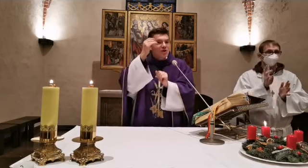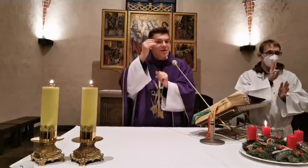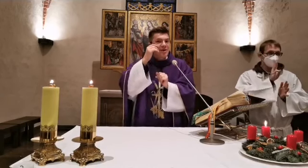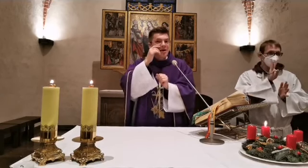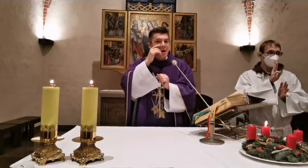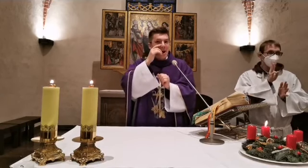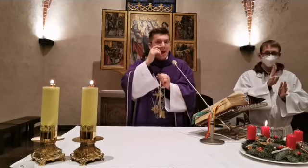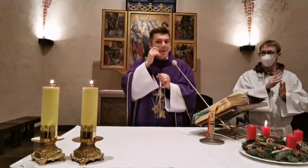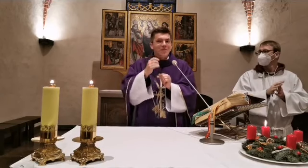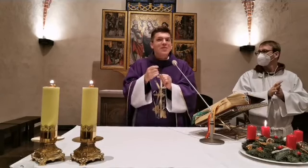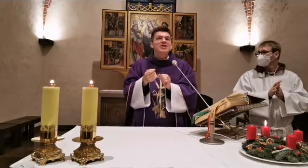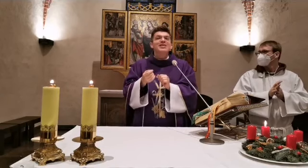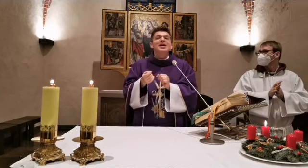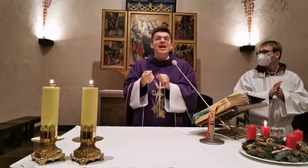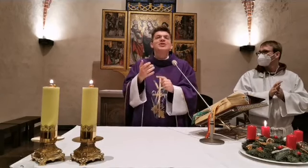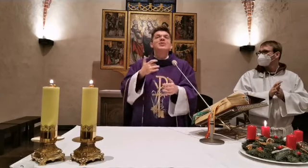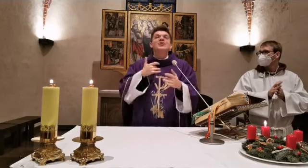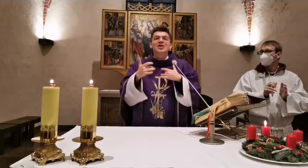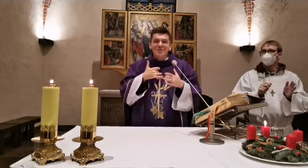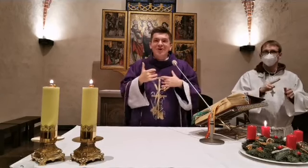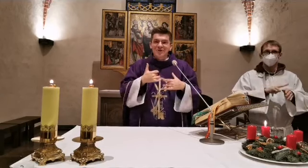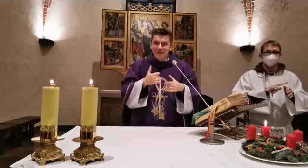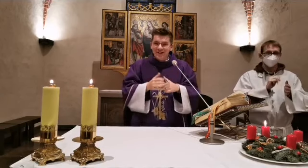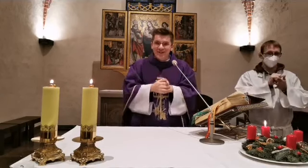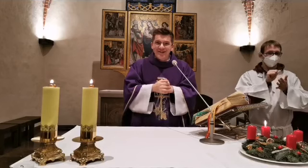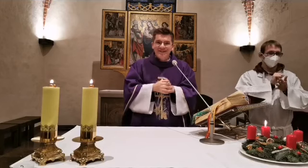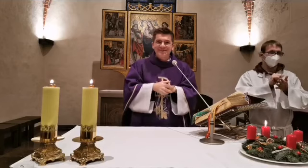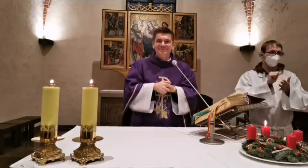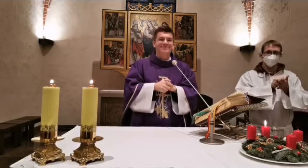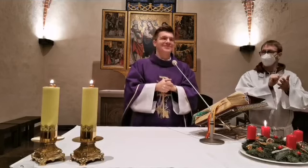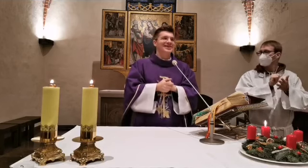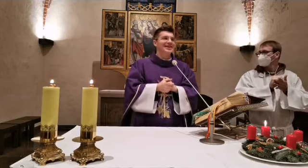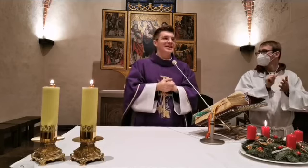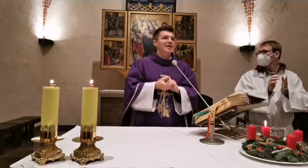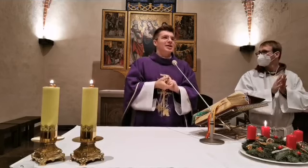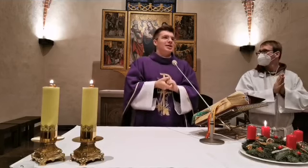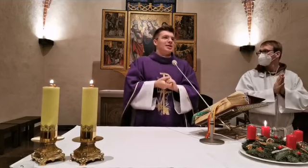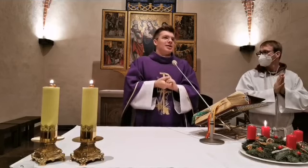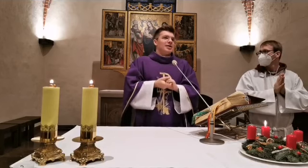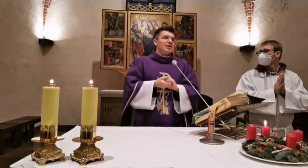szybko uczy. Zobaczymy, ile byś miał cierpliwości tylko.